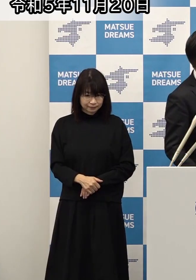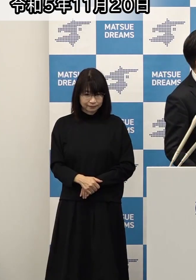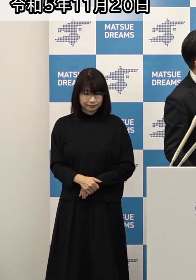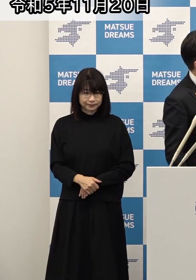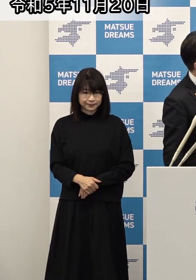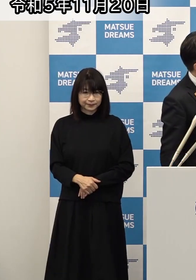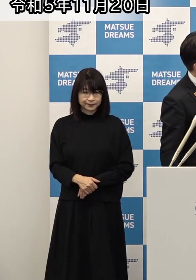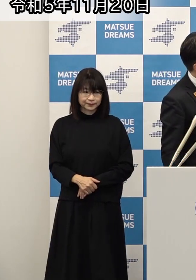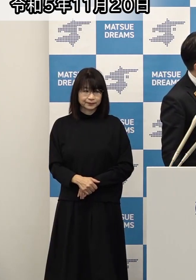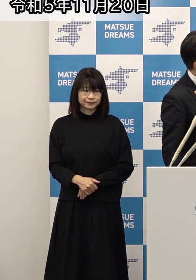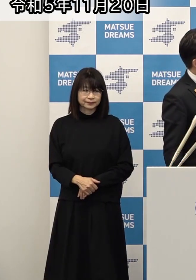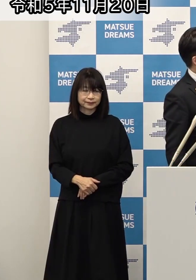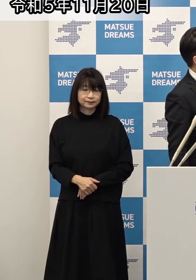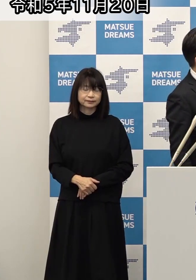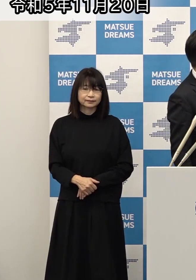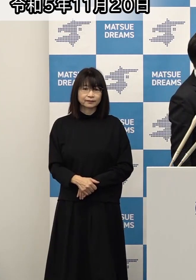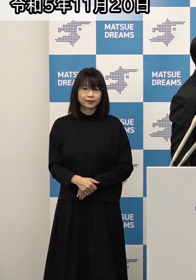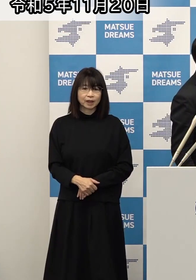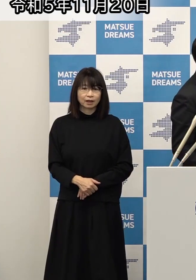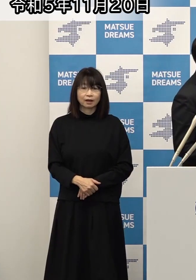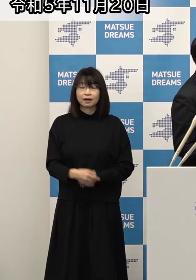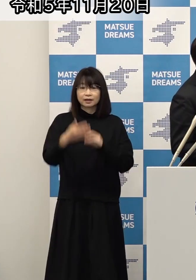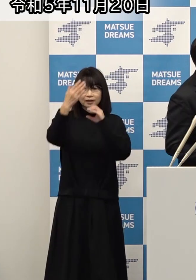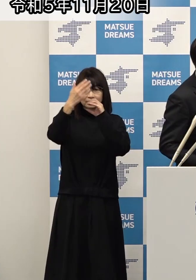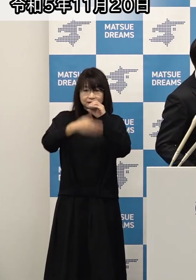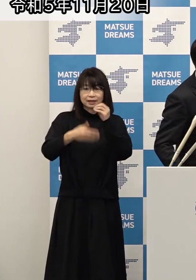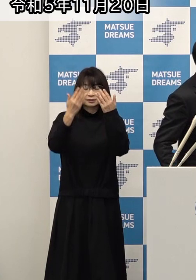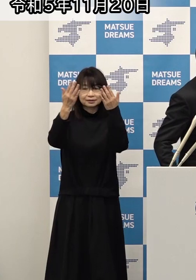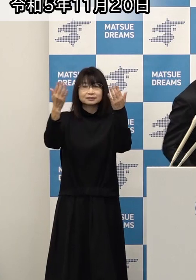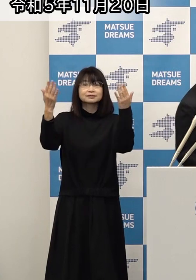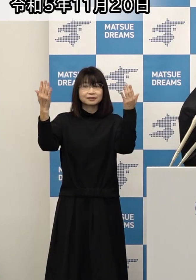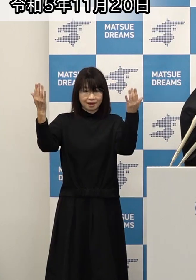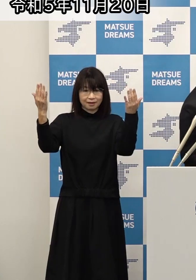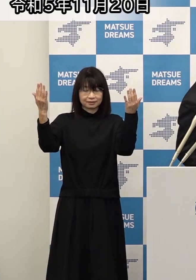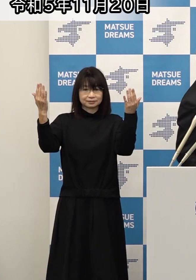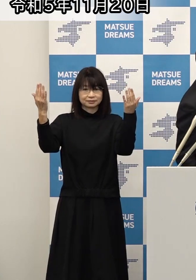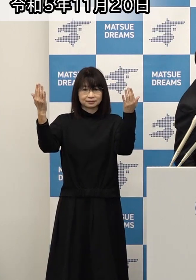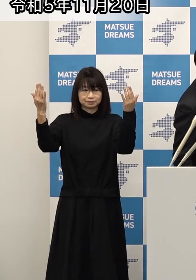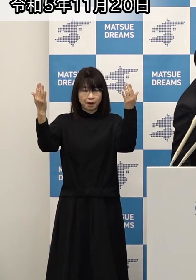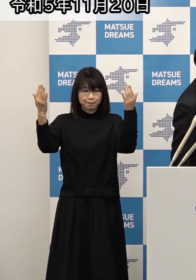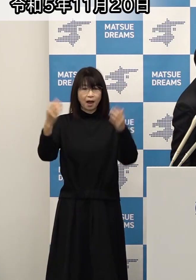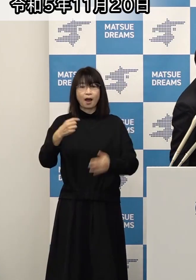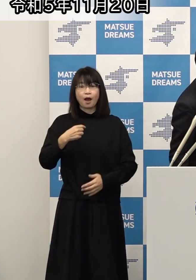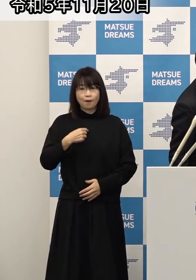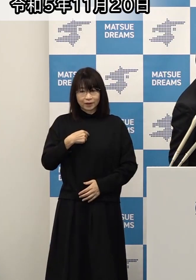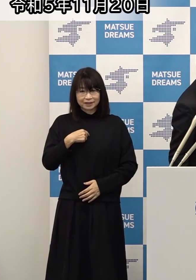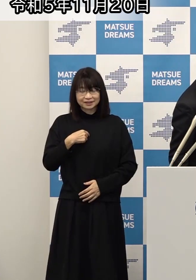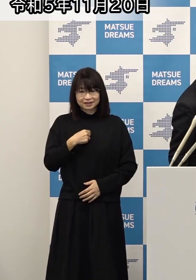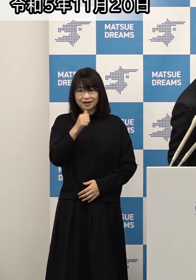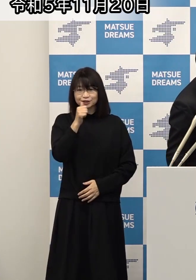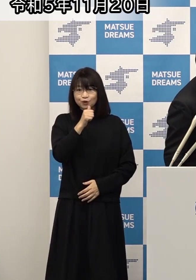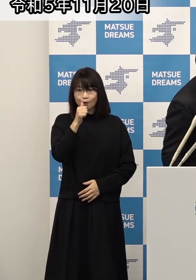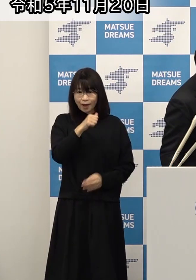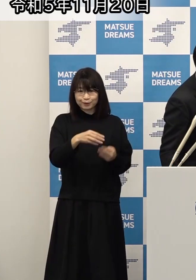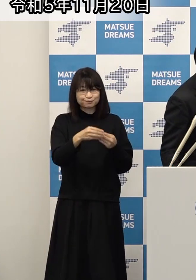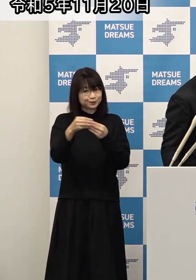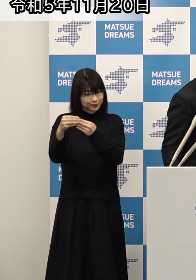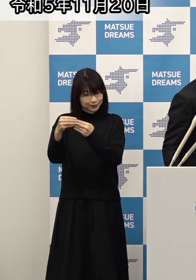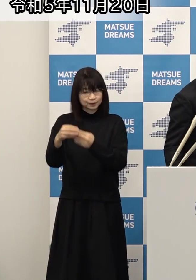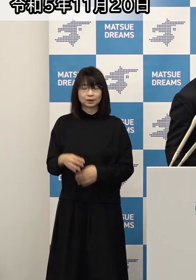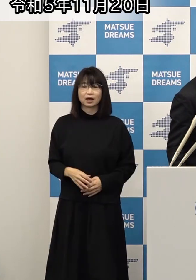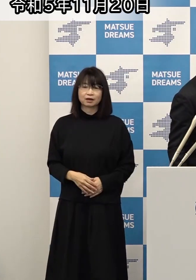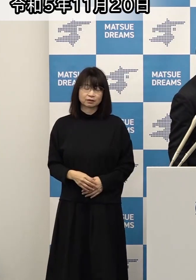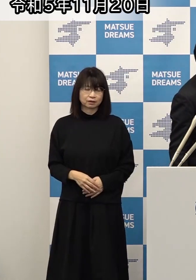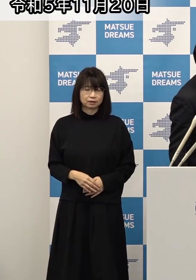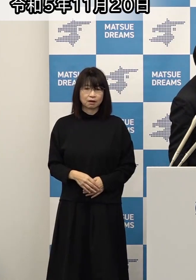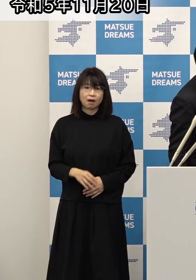模様です。写真展をですね、私の方でご案内させていただきましたり、また絵馬は